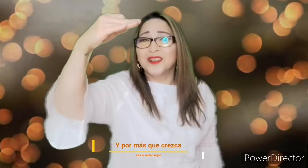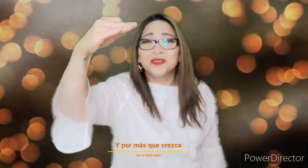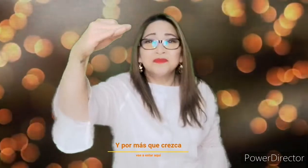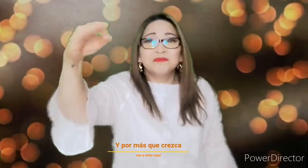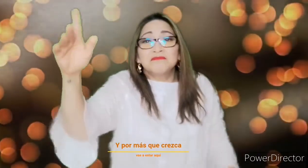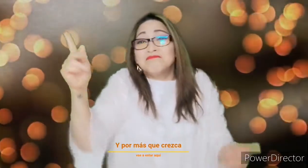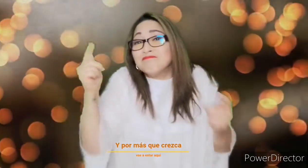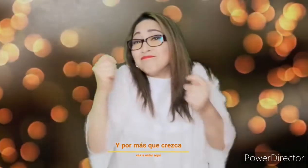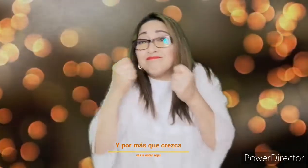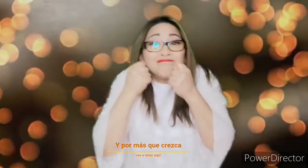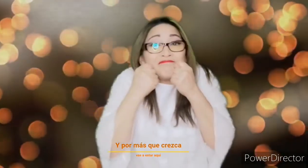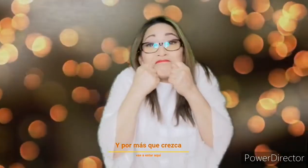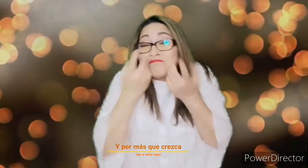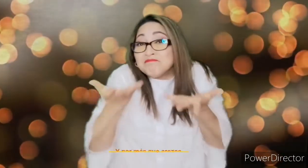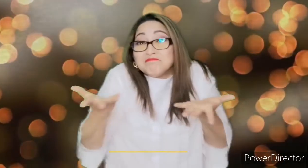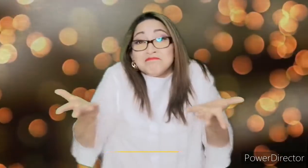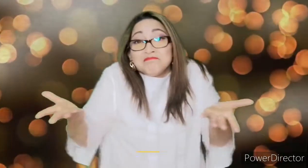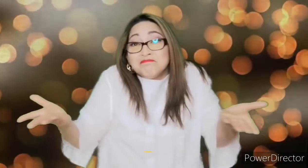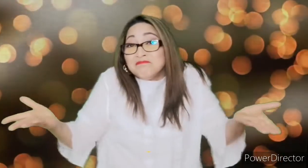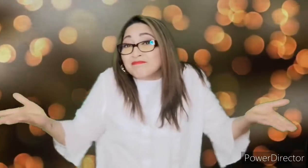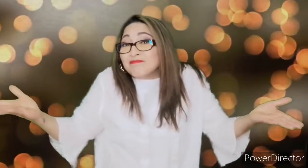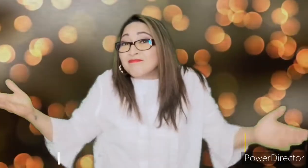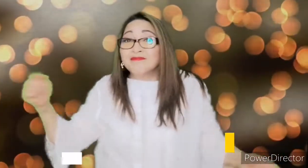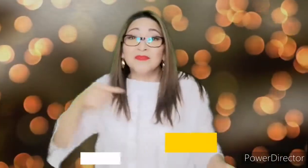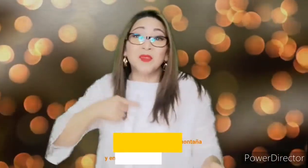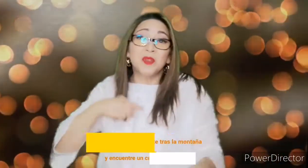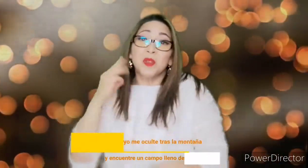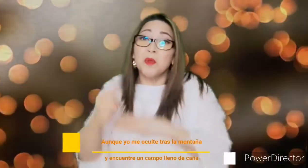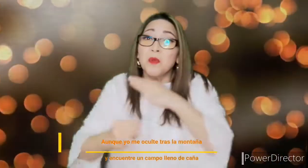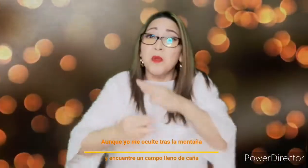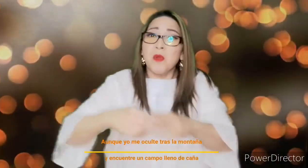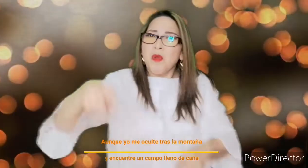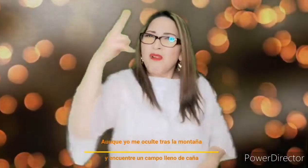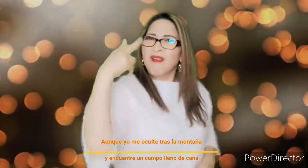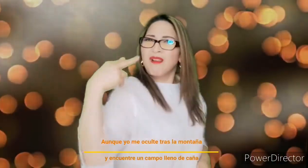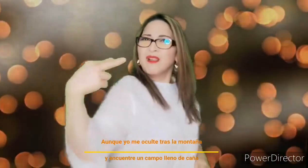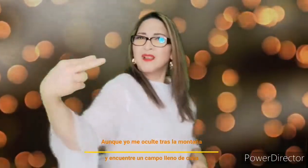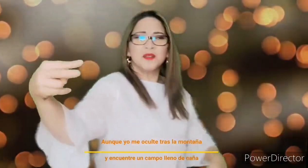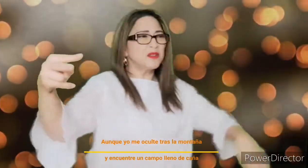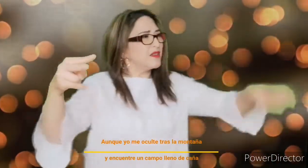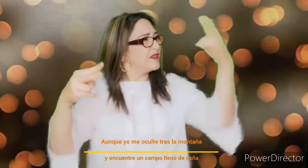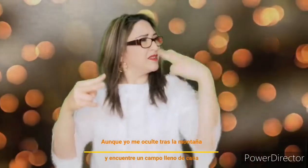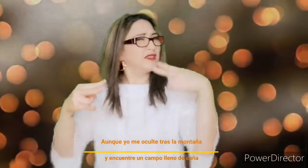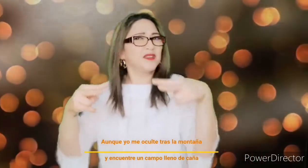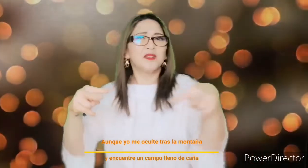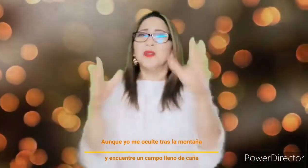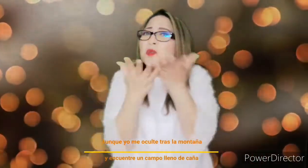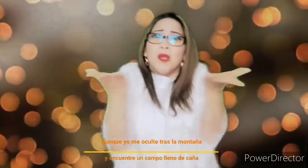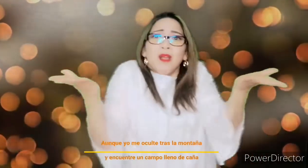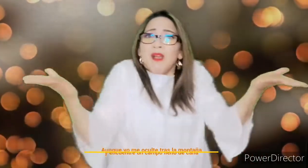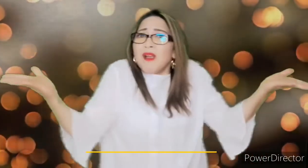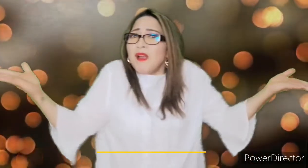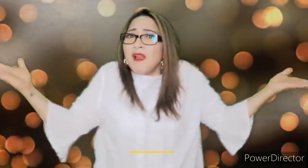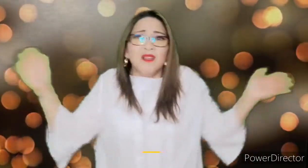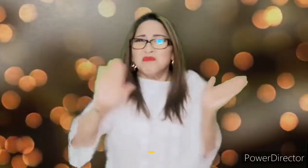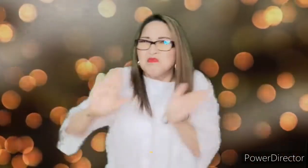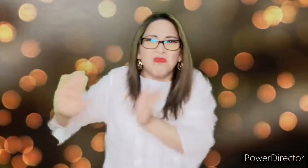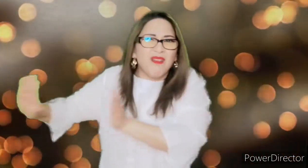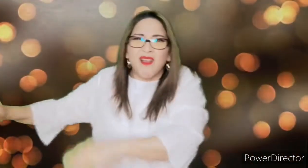vas a estar aquí Aunque llueve oculta en las montañas Llegué un campo lleno de pan Llegué un